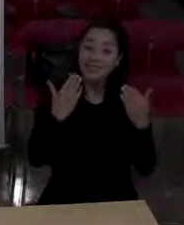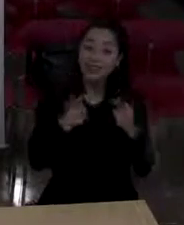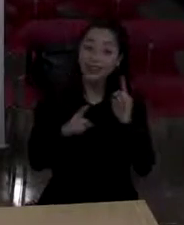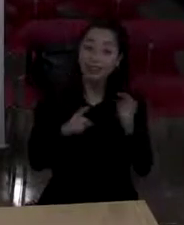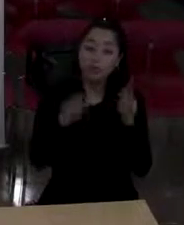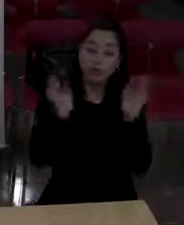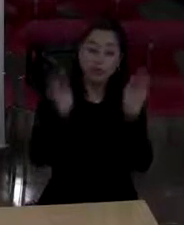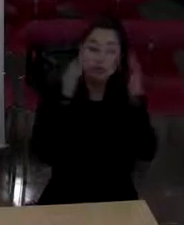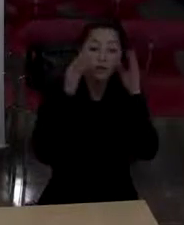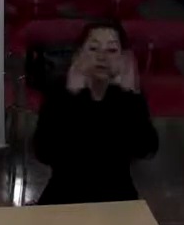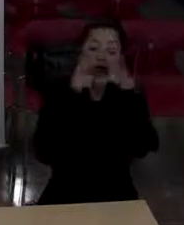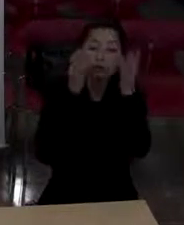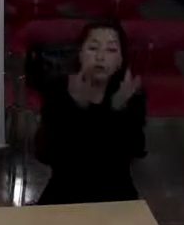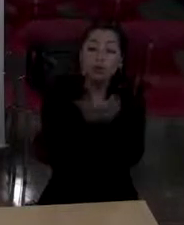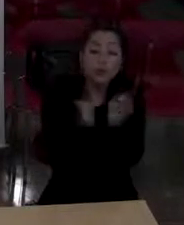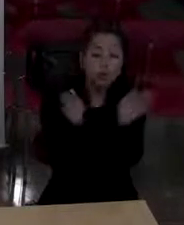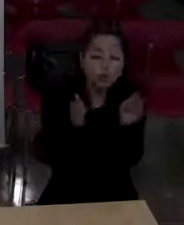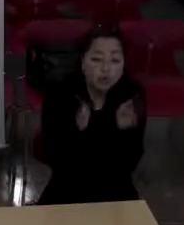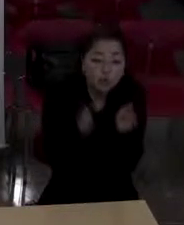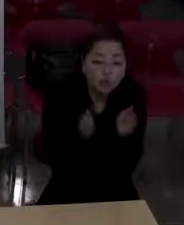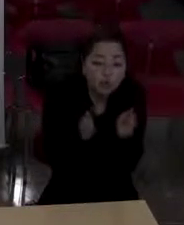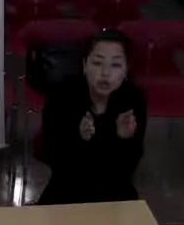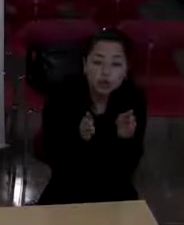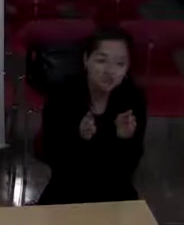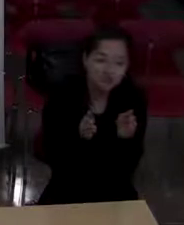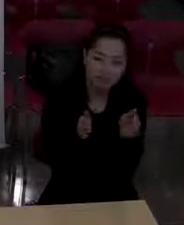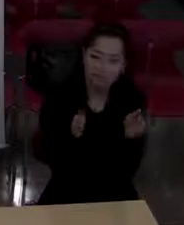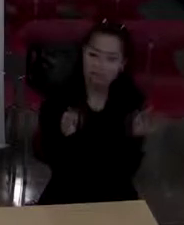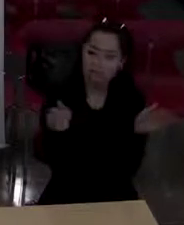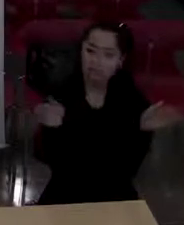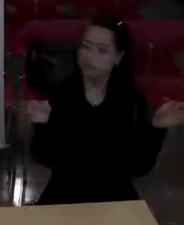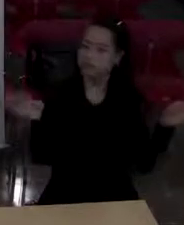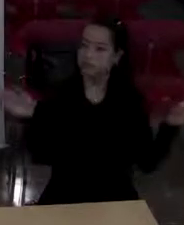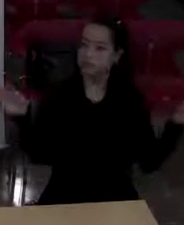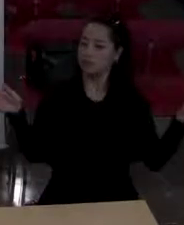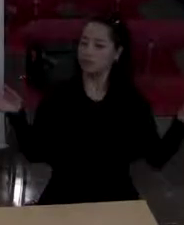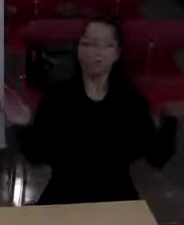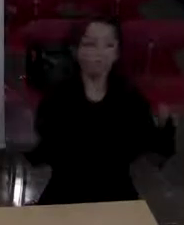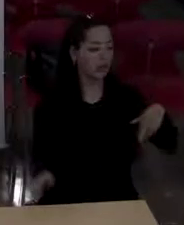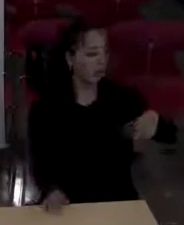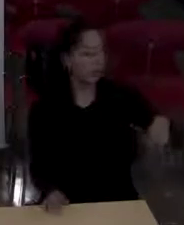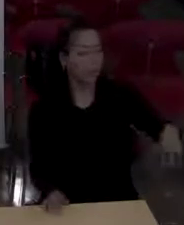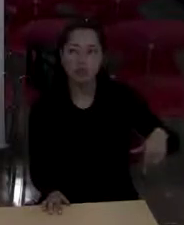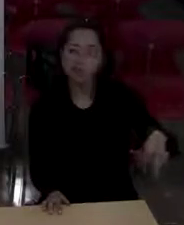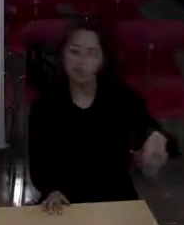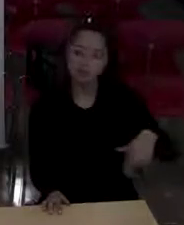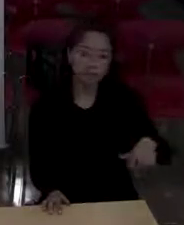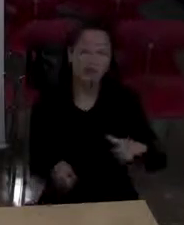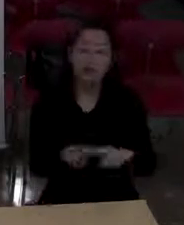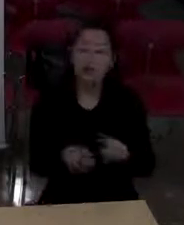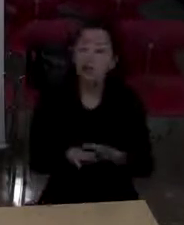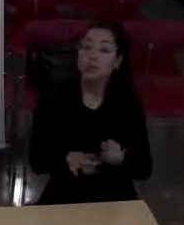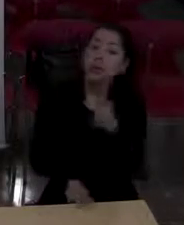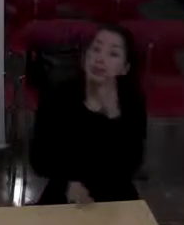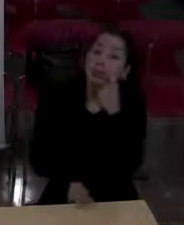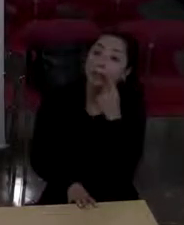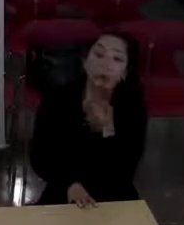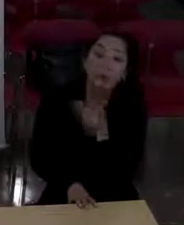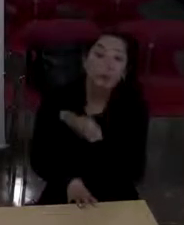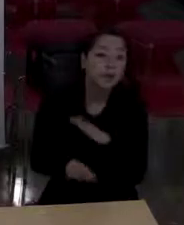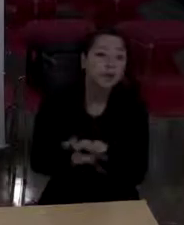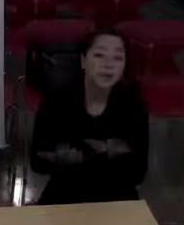conociendo nuevos objetos, va teniendo nuevas oportunidades, ya no son solamente las personas afectivas, los